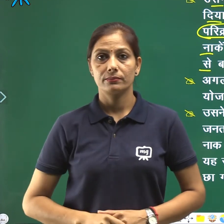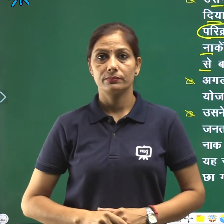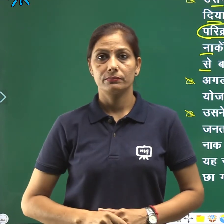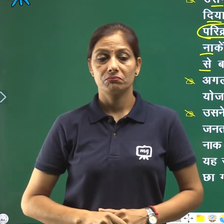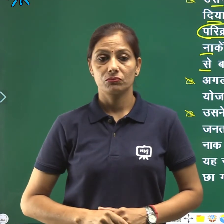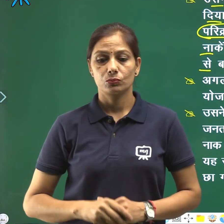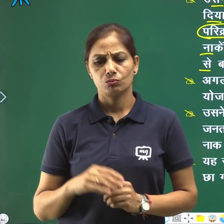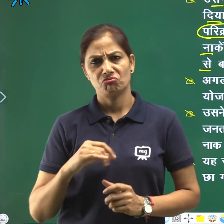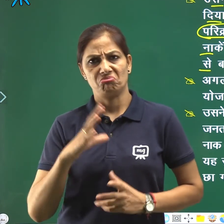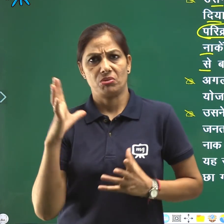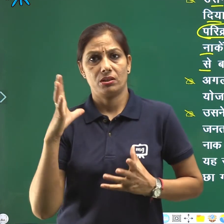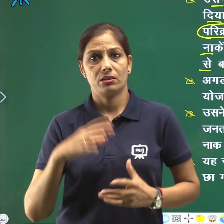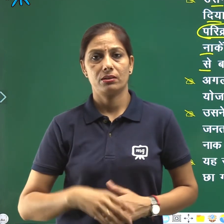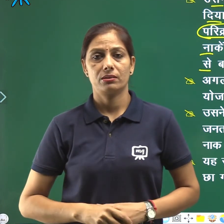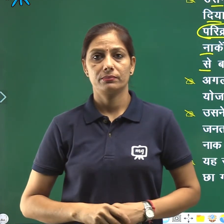बड़ी निकली।